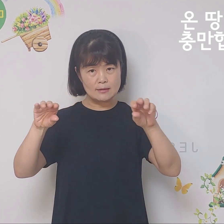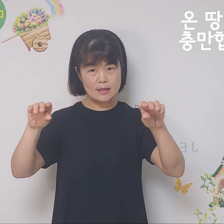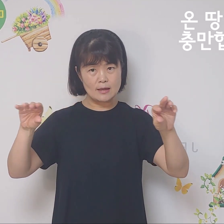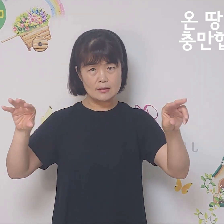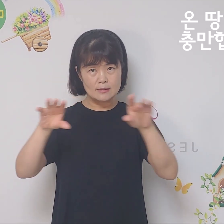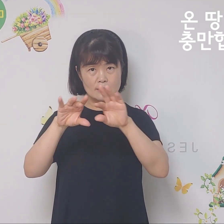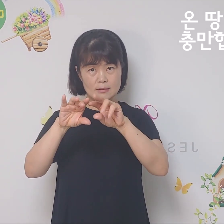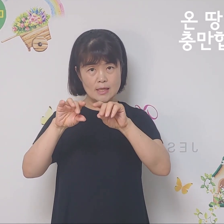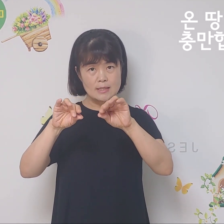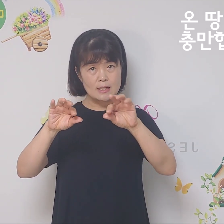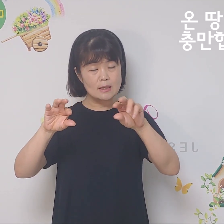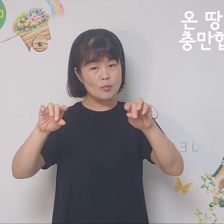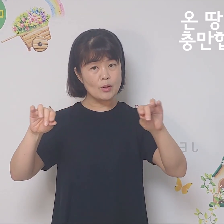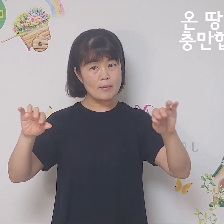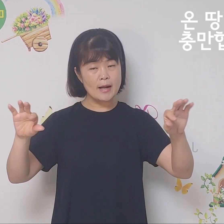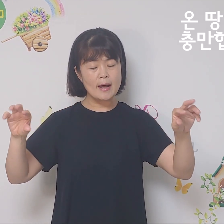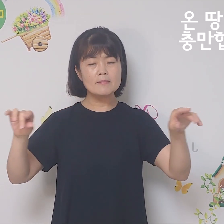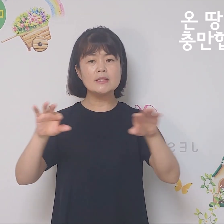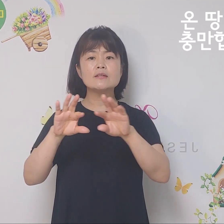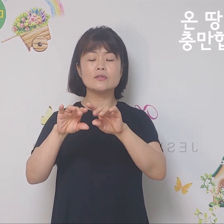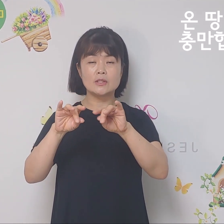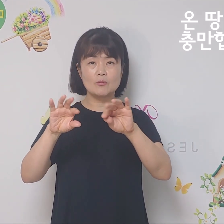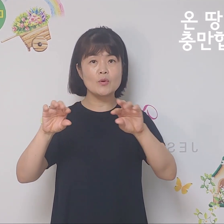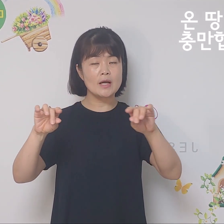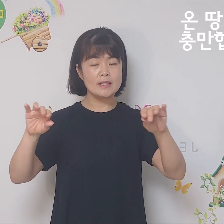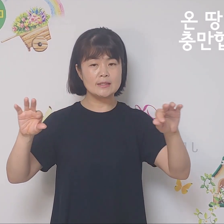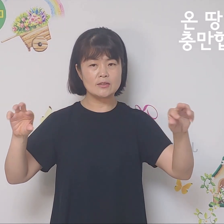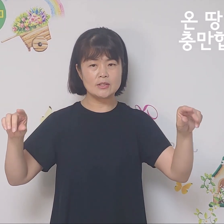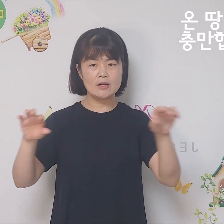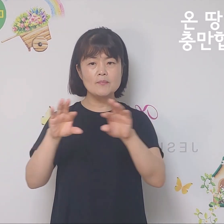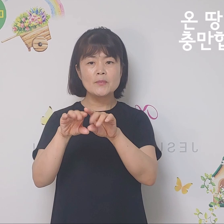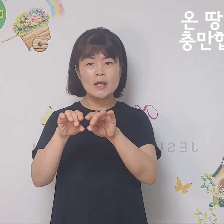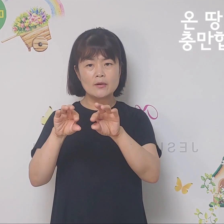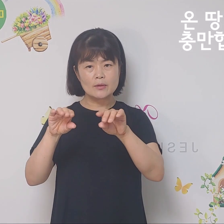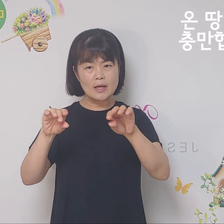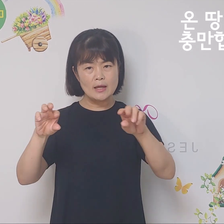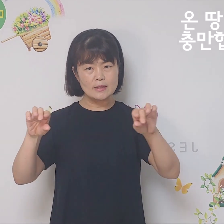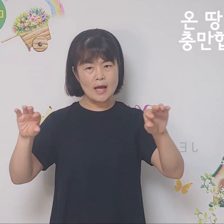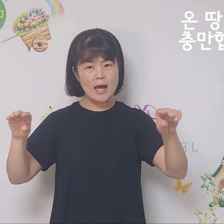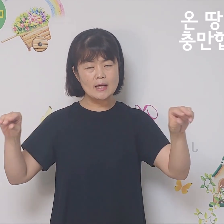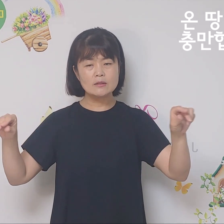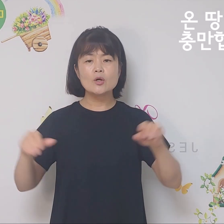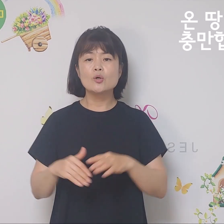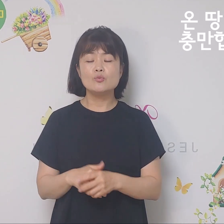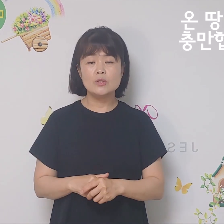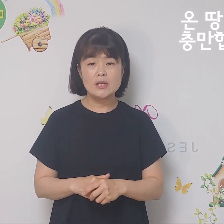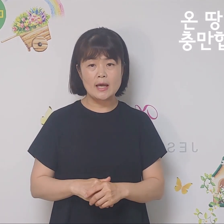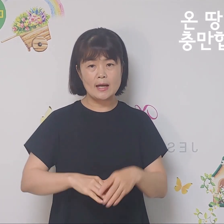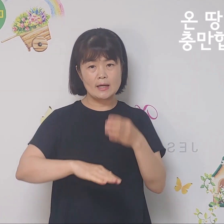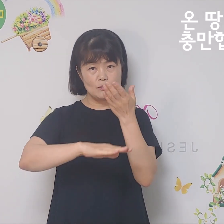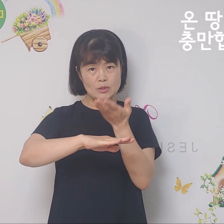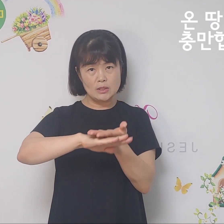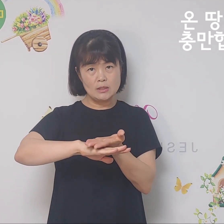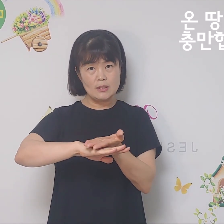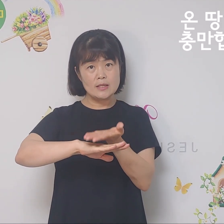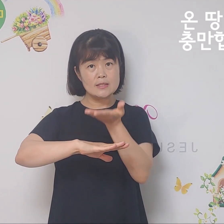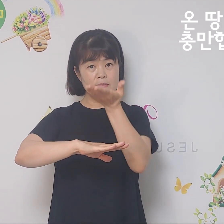이렇게 자잘하게 모래가 있는 것처럼 이렇게 땅 위에 아까 위